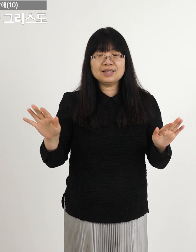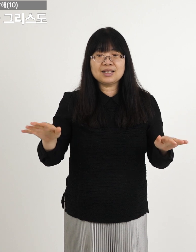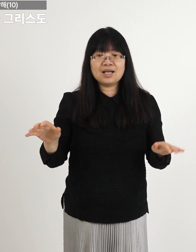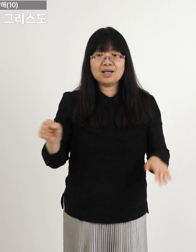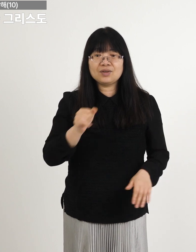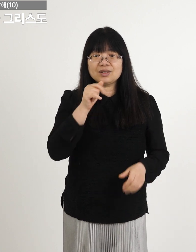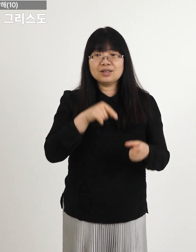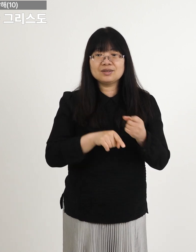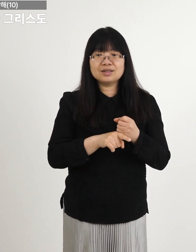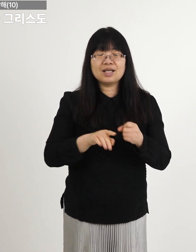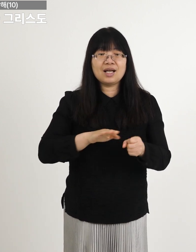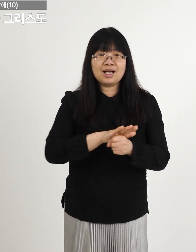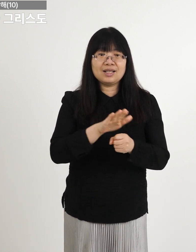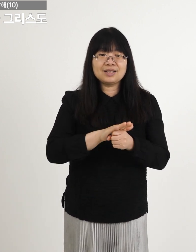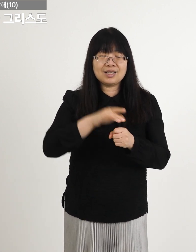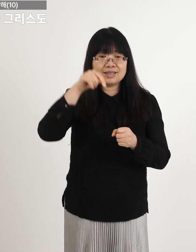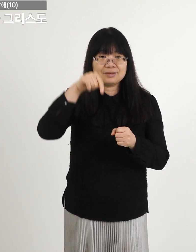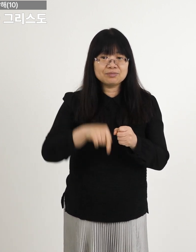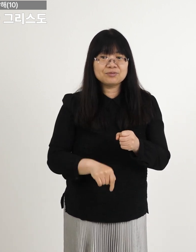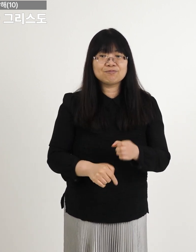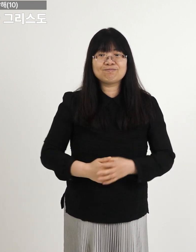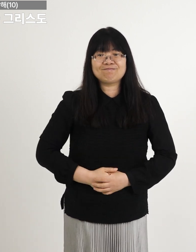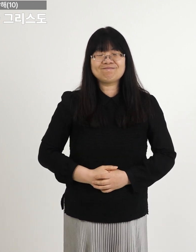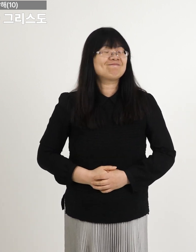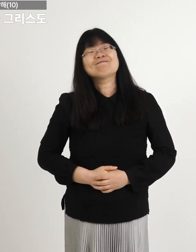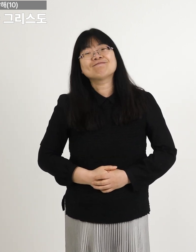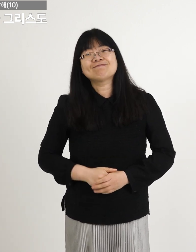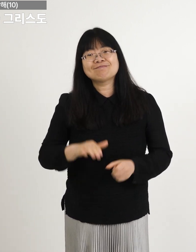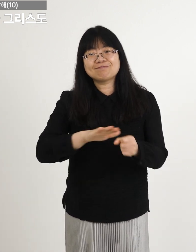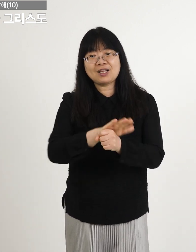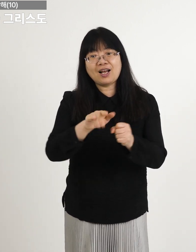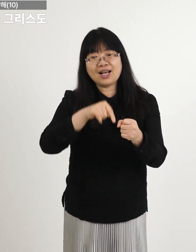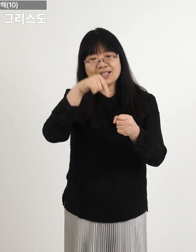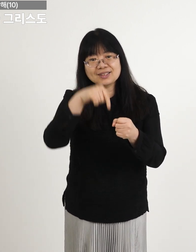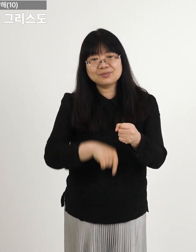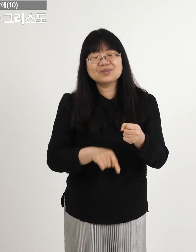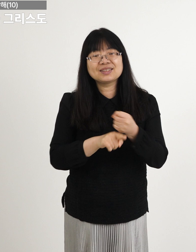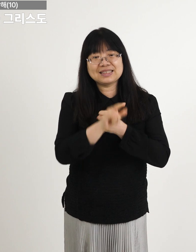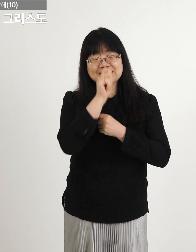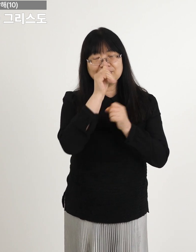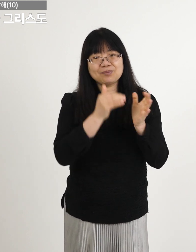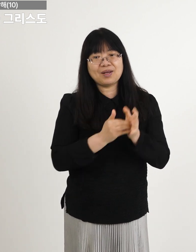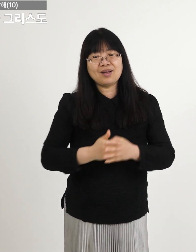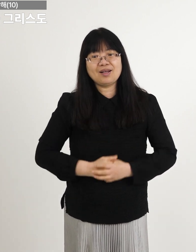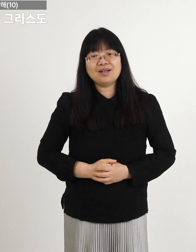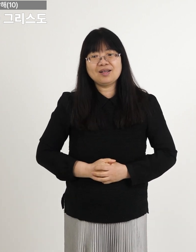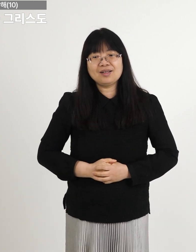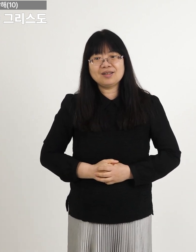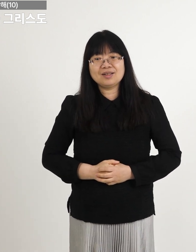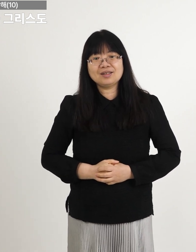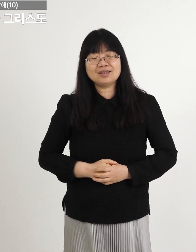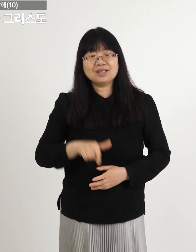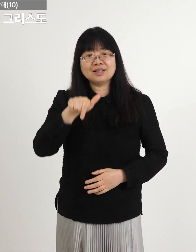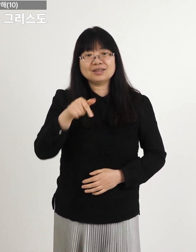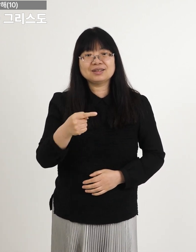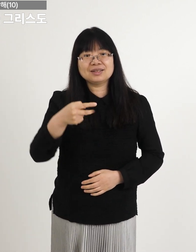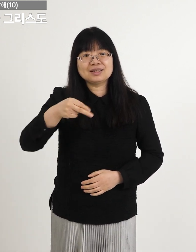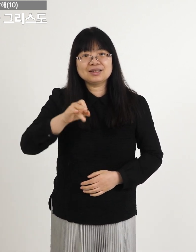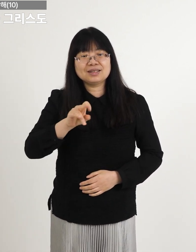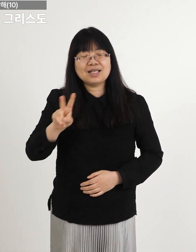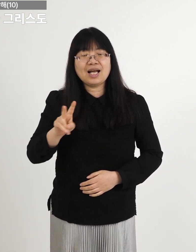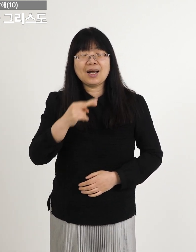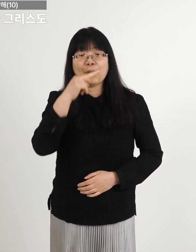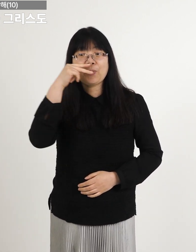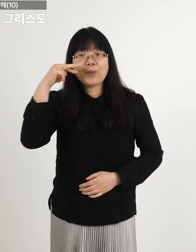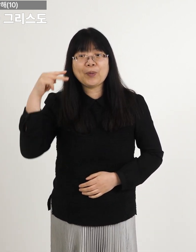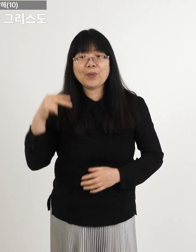의미는 애정이 깊은, 사랑이 깊은 그 뜻이에요. 그시야,